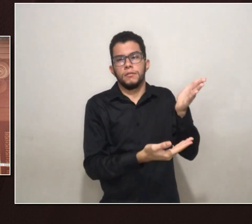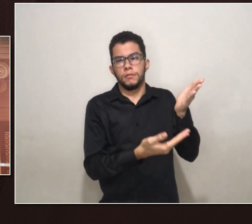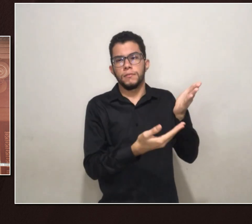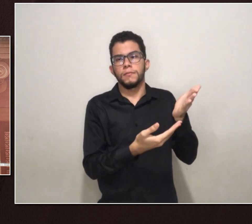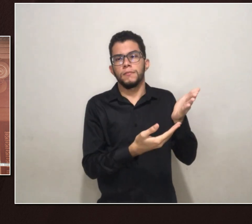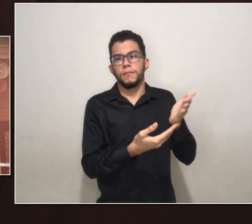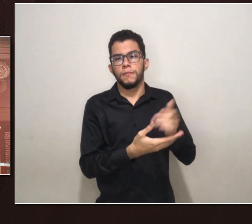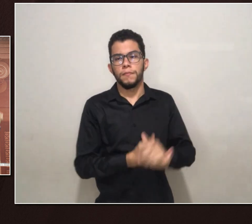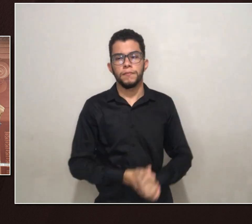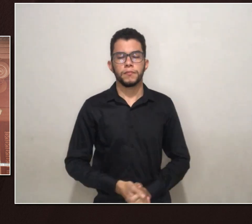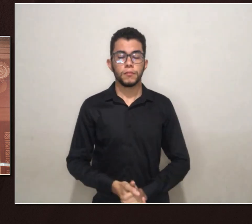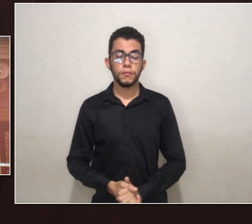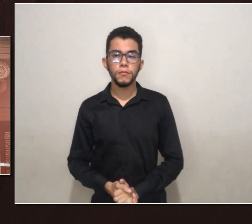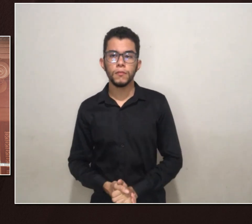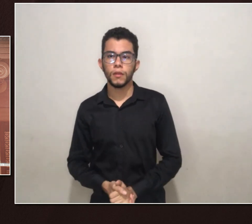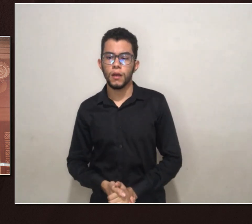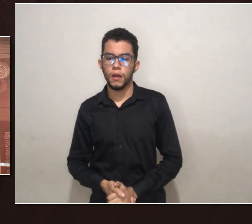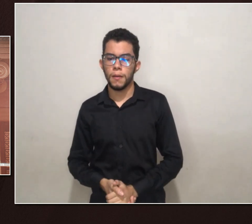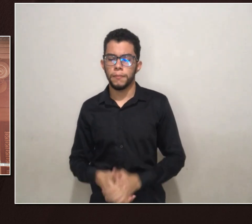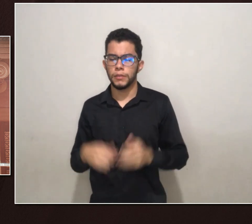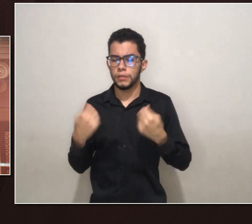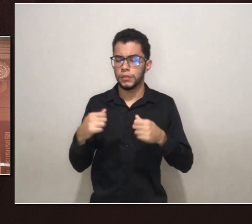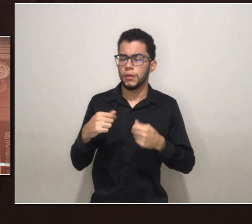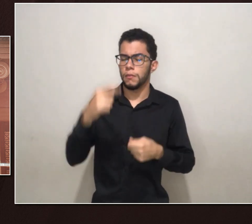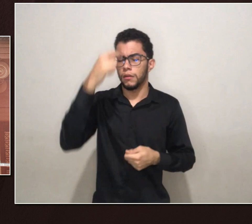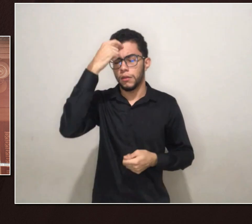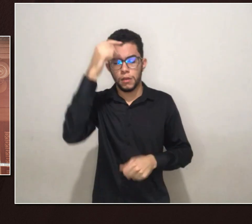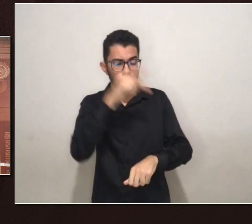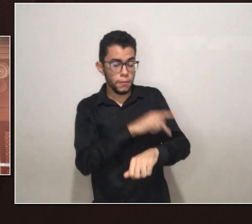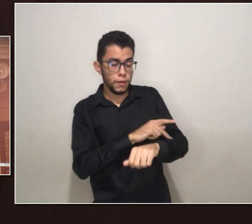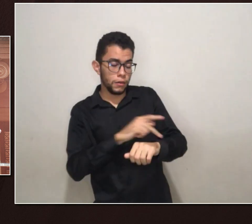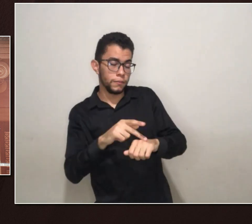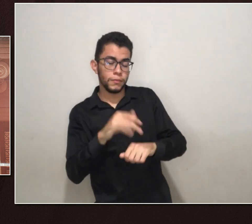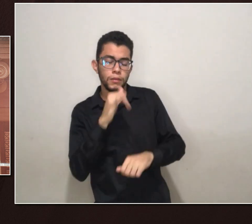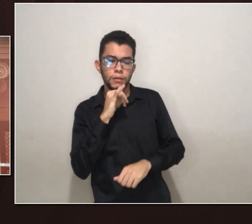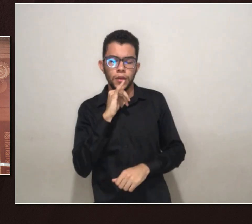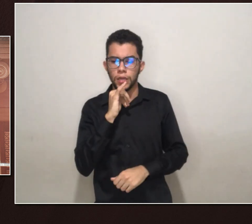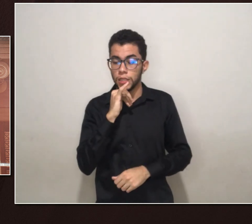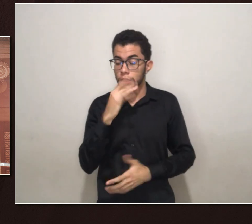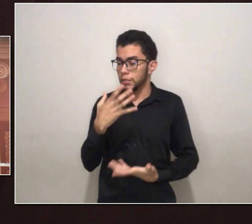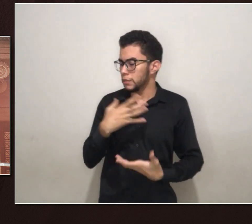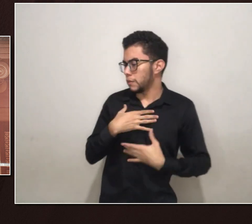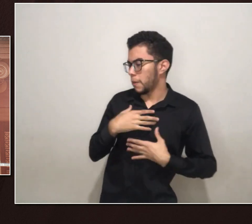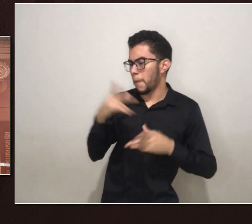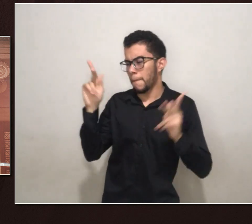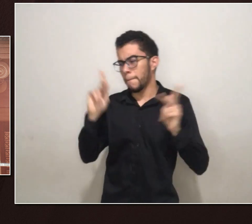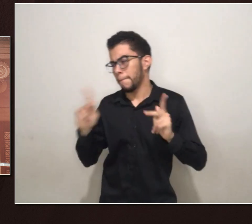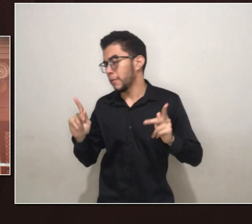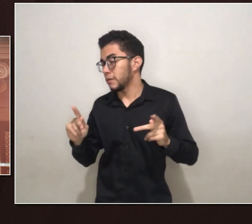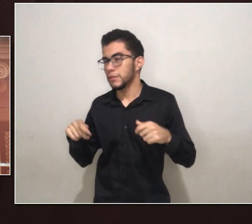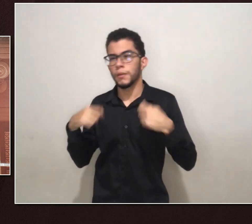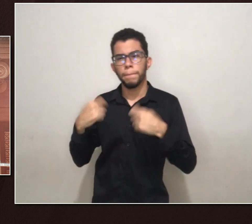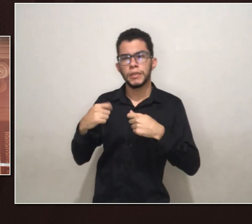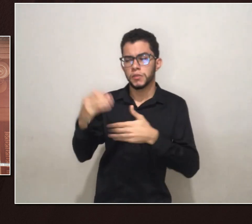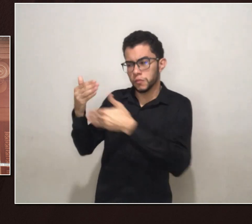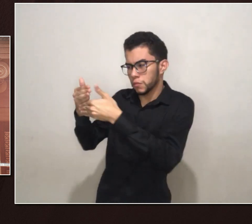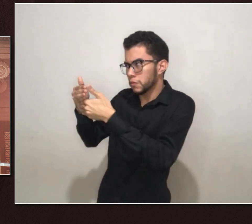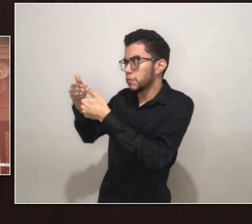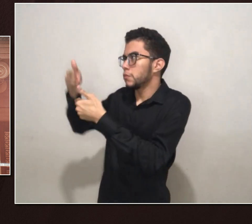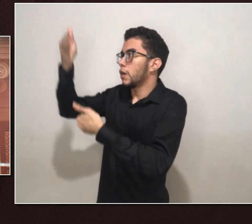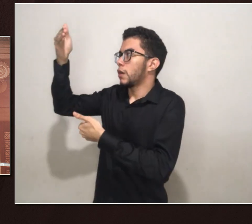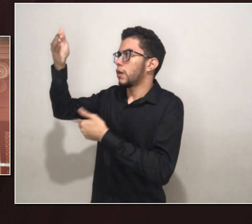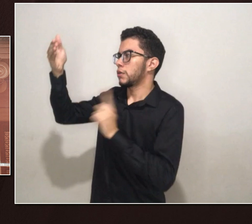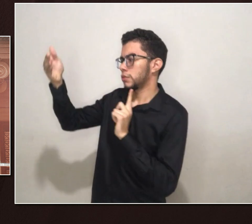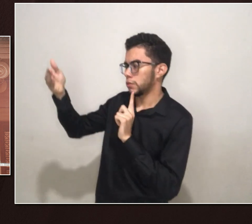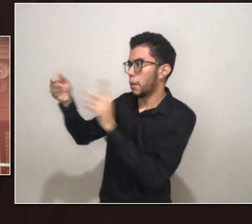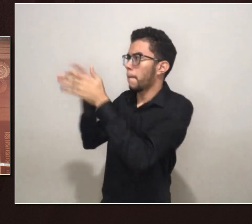né? Alguma coisa não está bem, não estamos sentindo paz, vamos limpar diante do Senhor, vamos ter paz, não é isso? E de